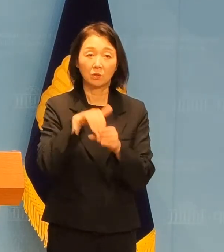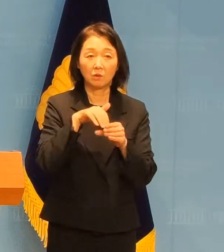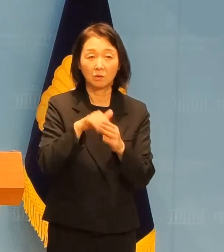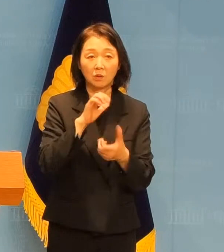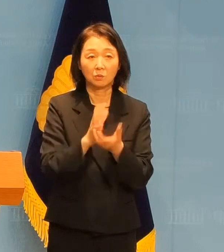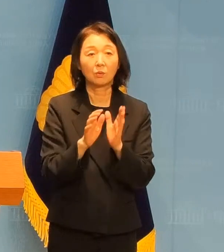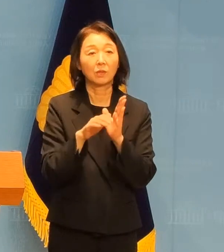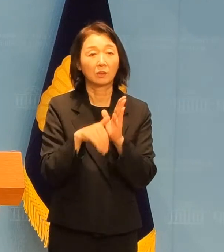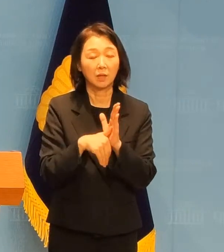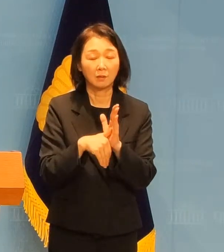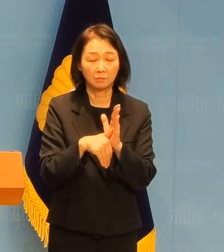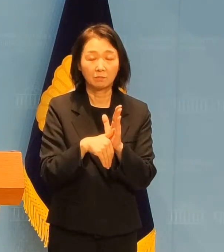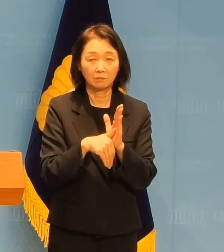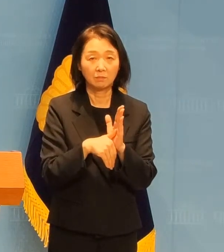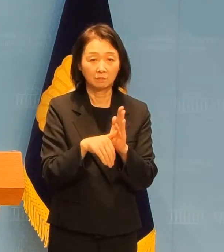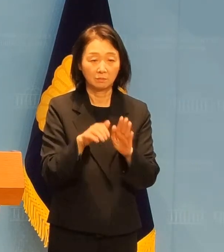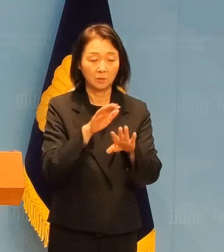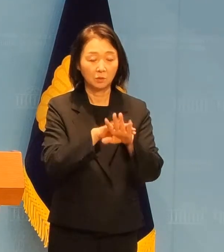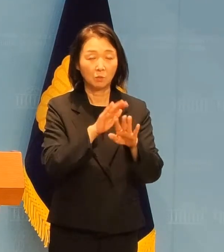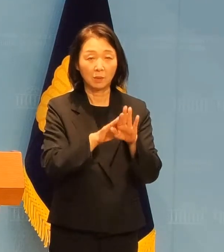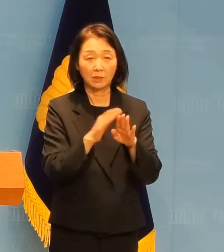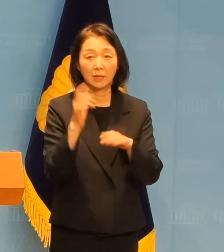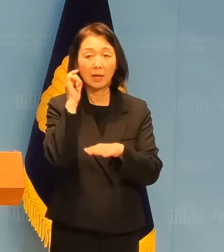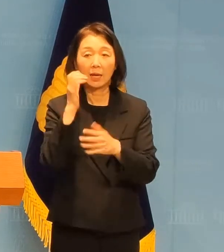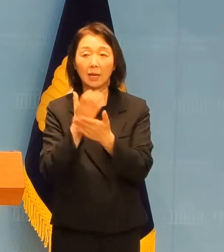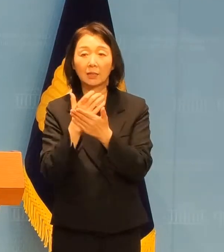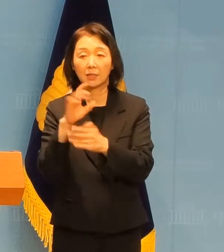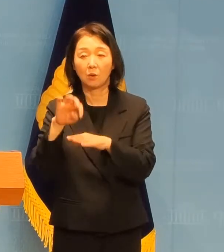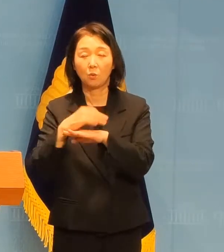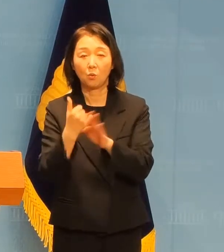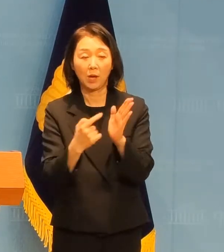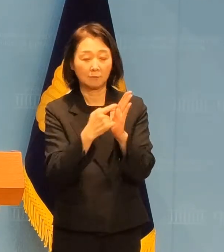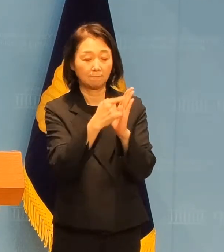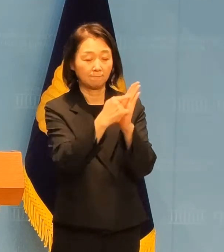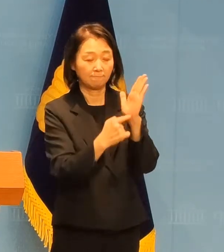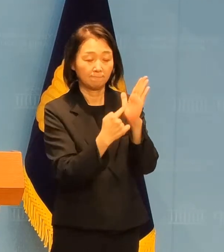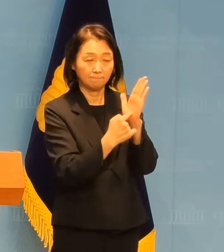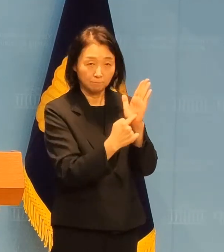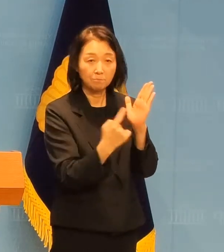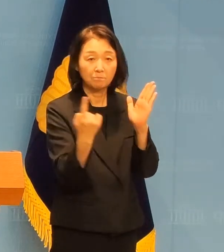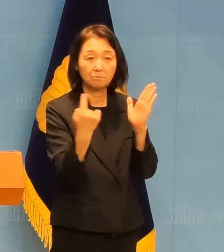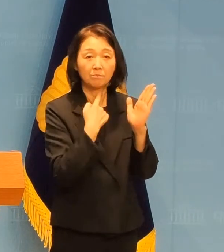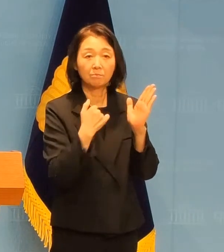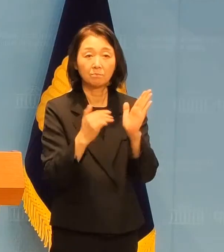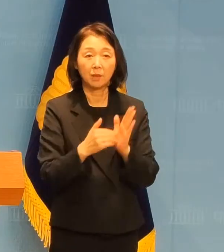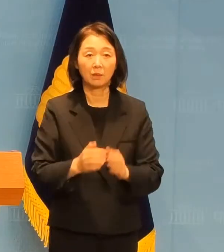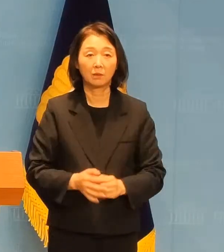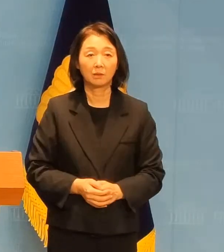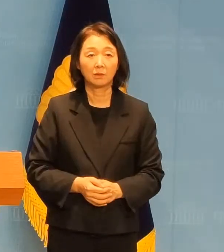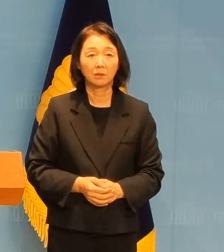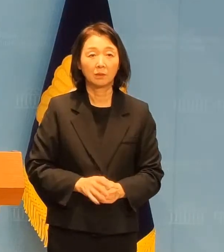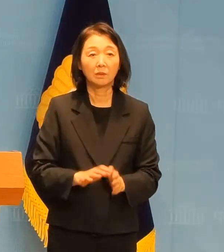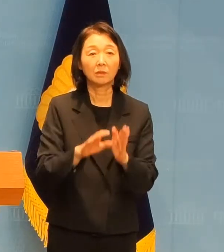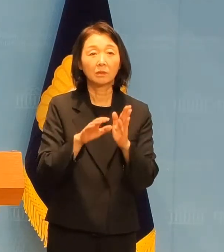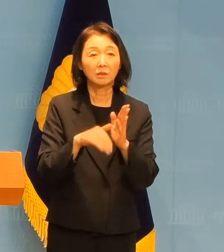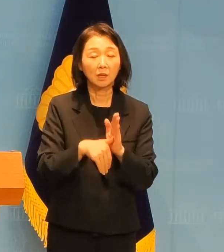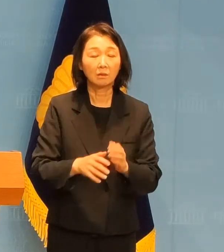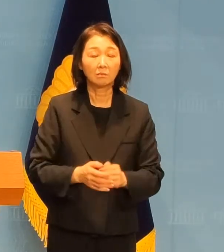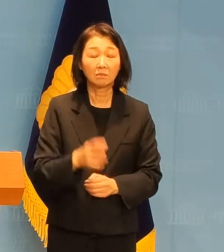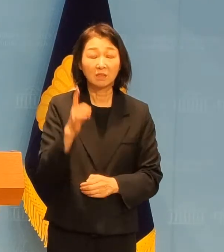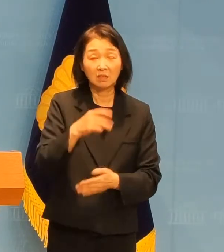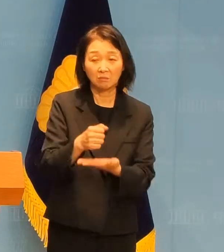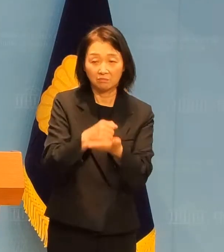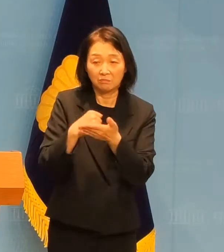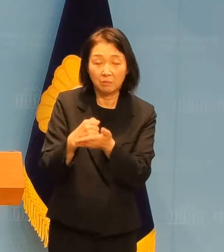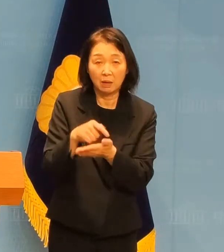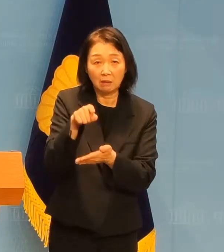토론회에 왕자를 손바닥에 새기고 등장했던 윤석열의 모습입니다. 당시 미신으로 치부되었던 그